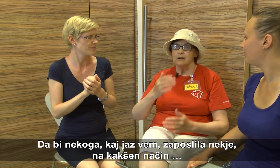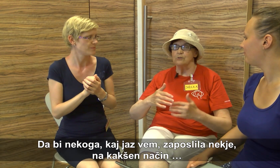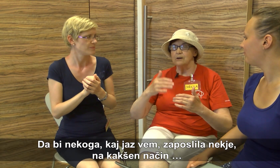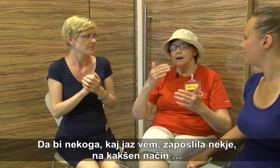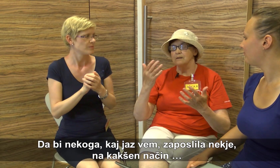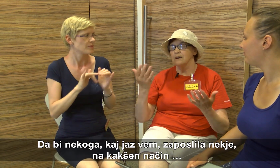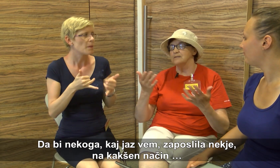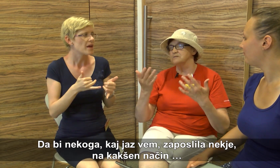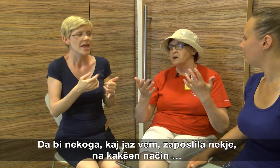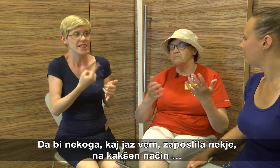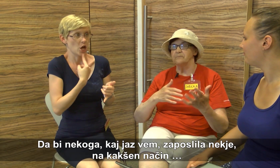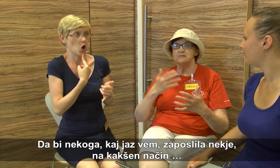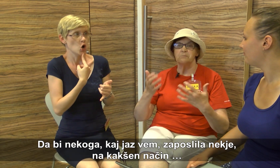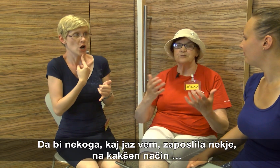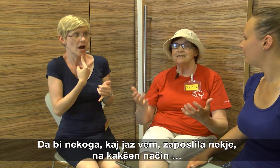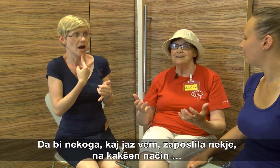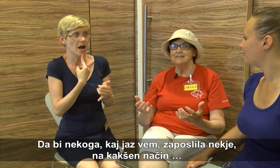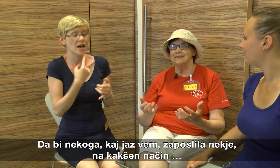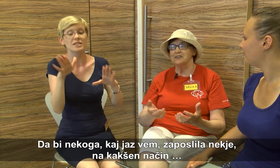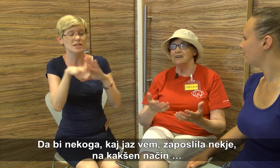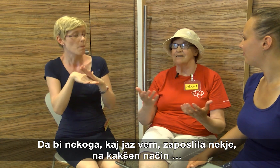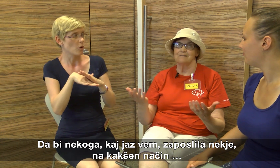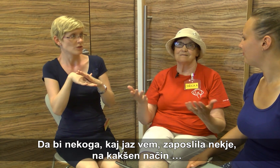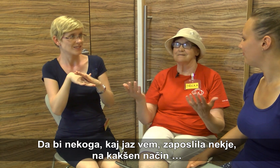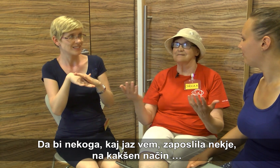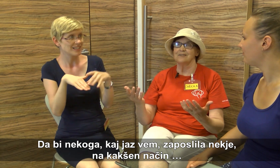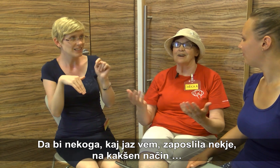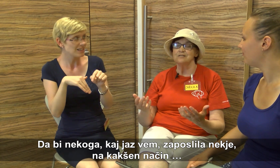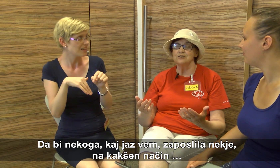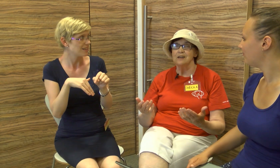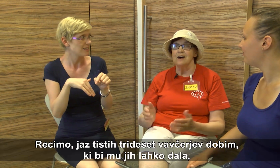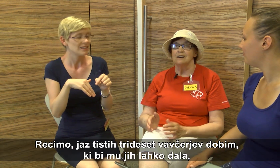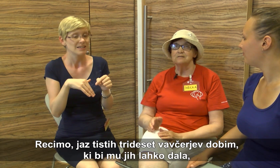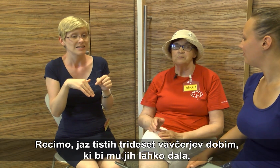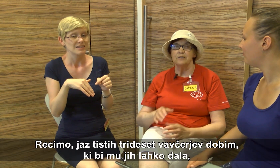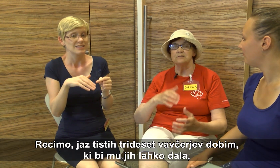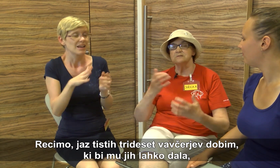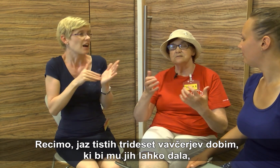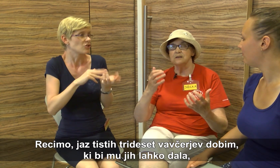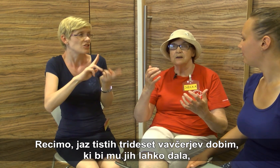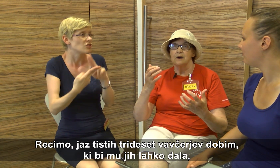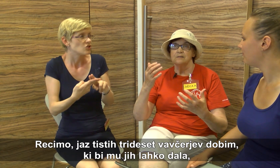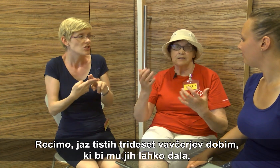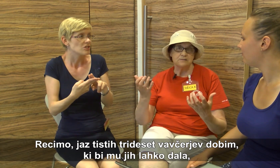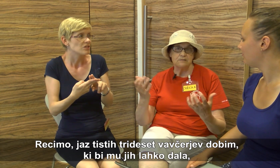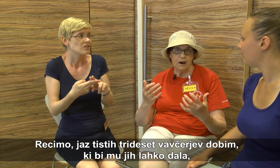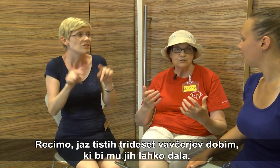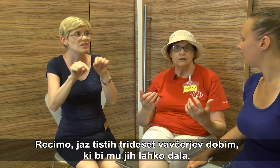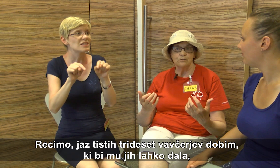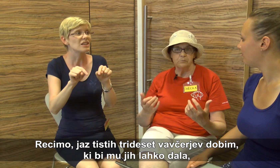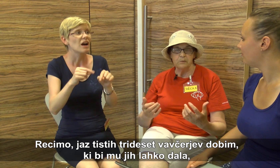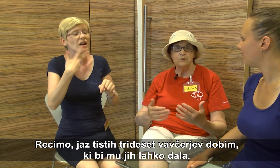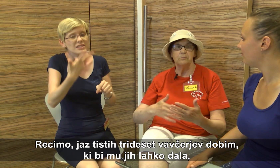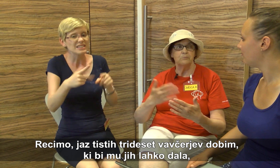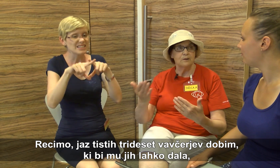Da bi nekoga, kaj jaz vem, zaposlili nekje, na kak način, recimo jaz tistih 30